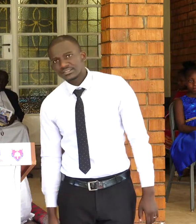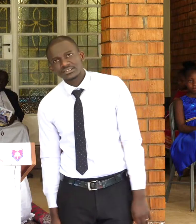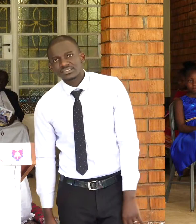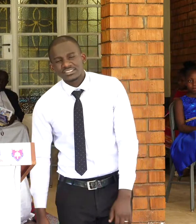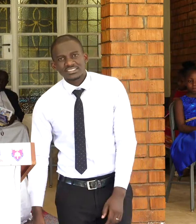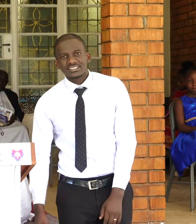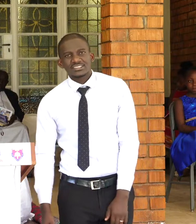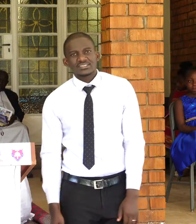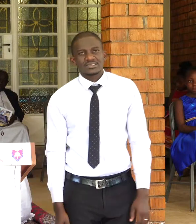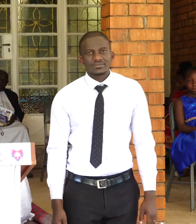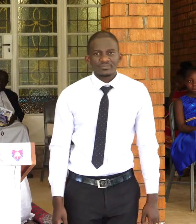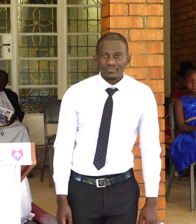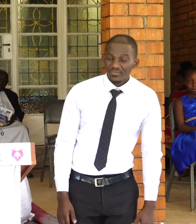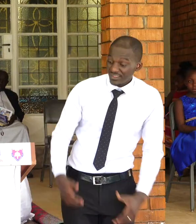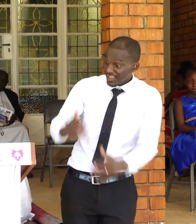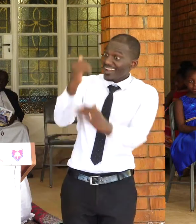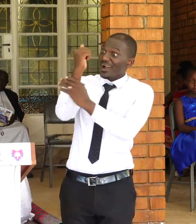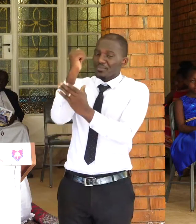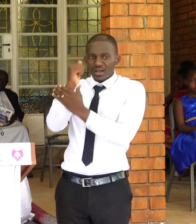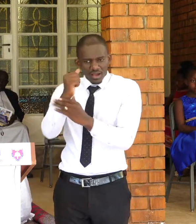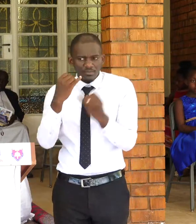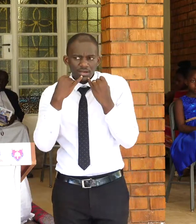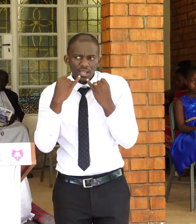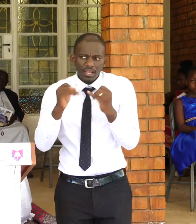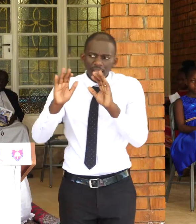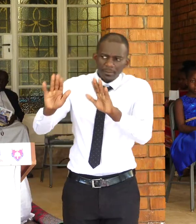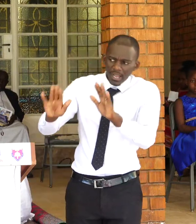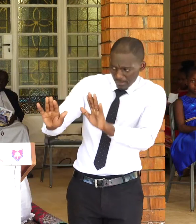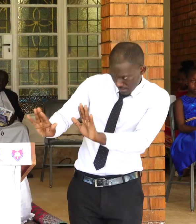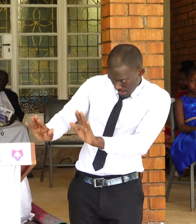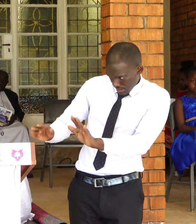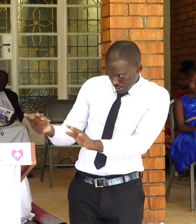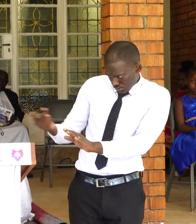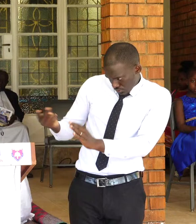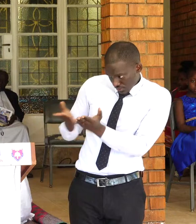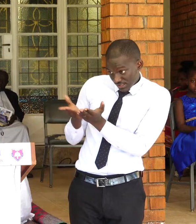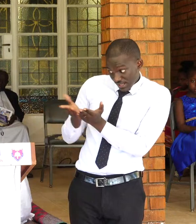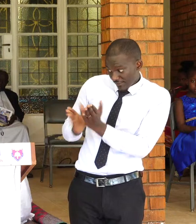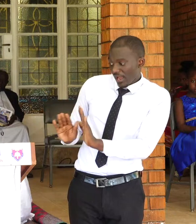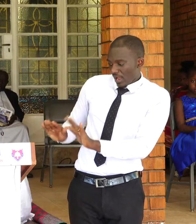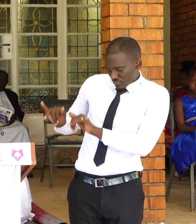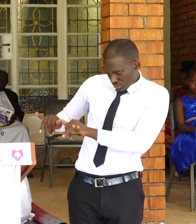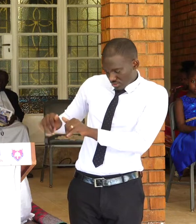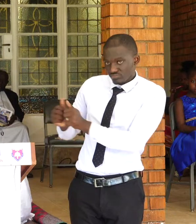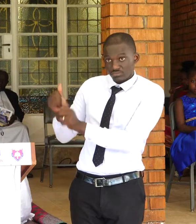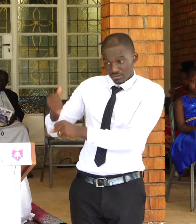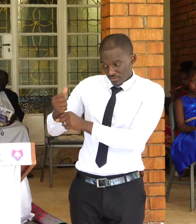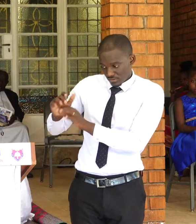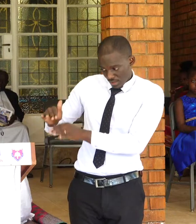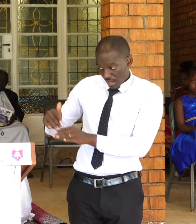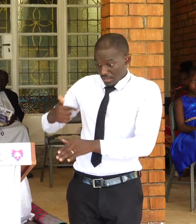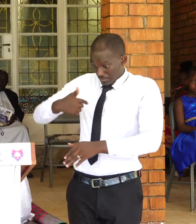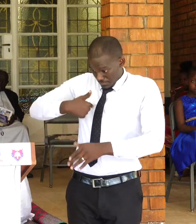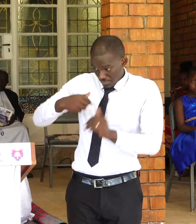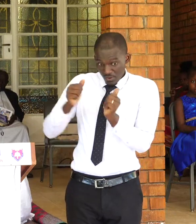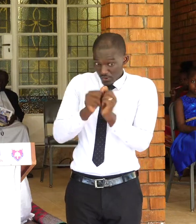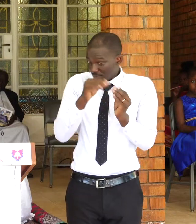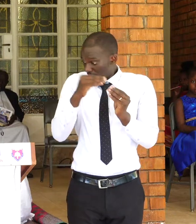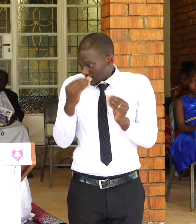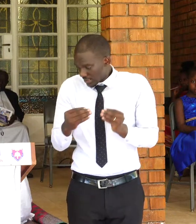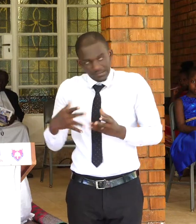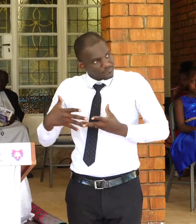wangi Ibulayimu n'agamba abavubuka be nti mubeere wano n'endogoyi nange